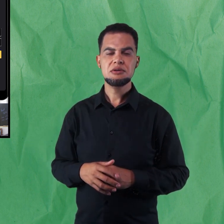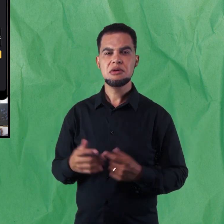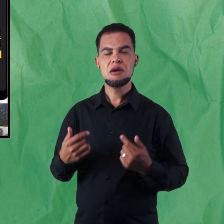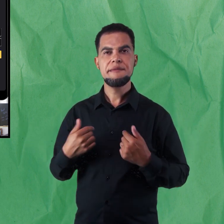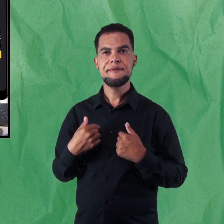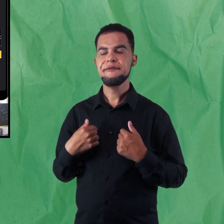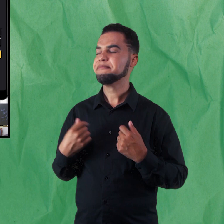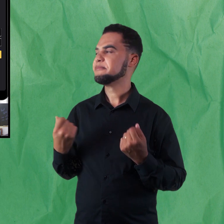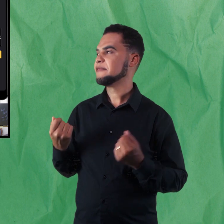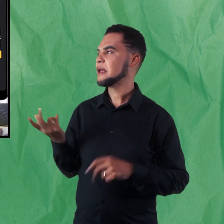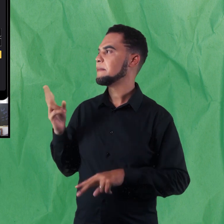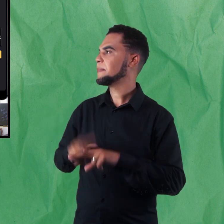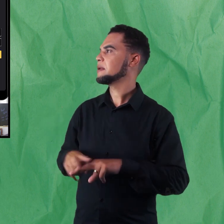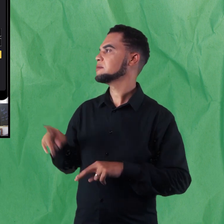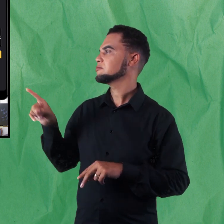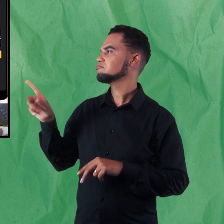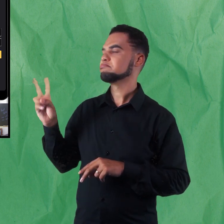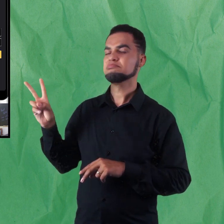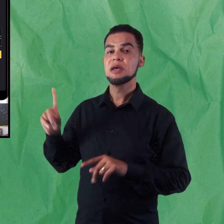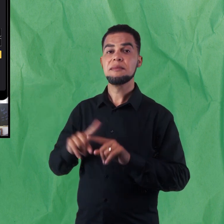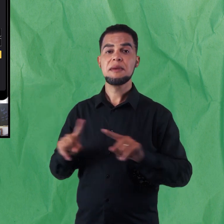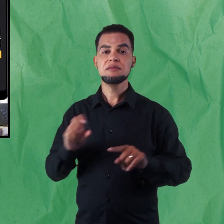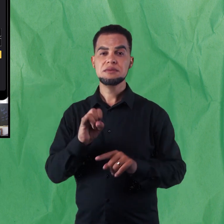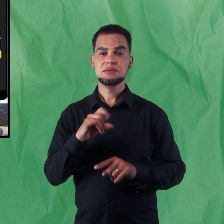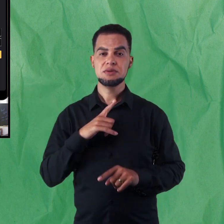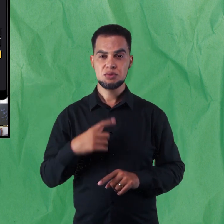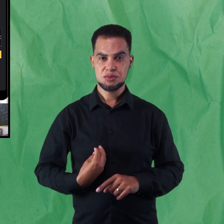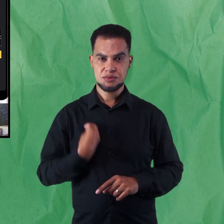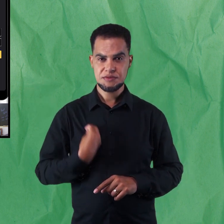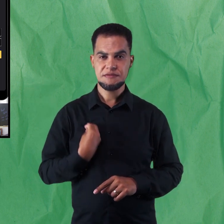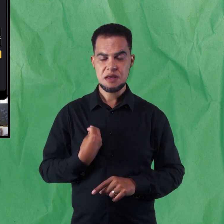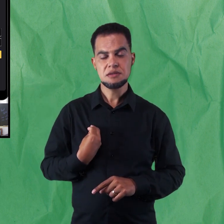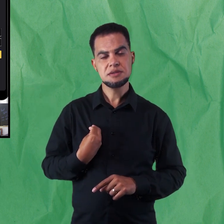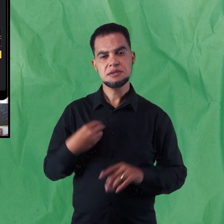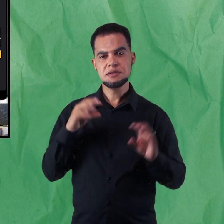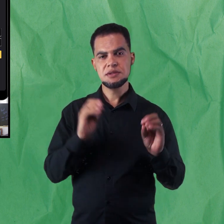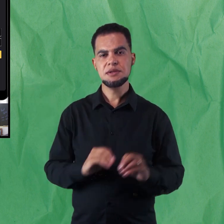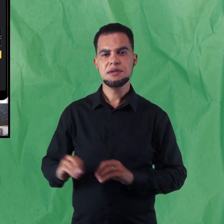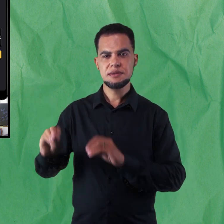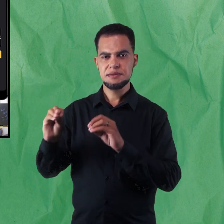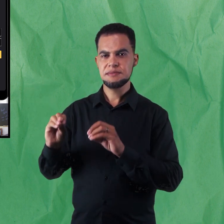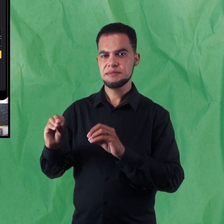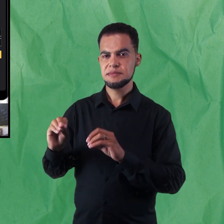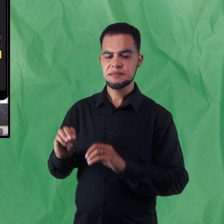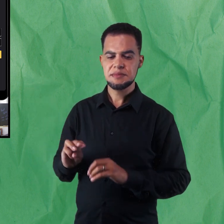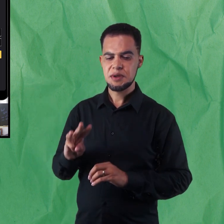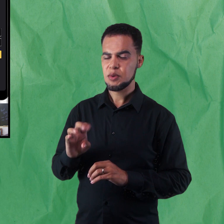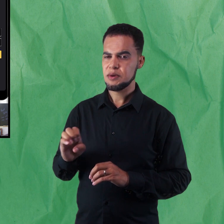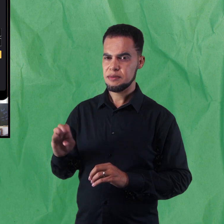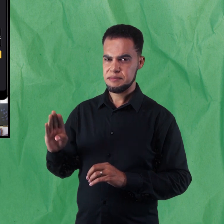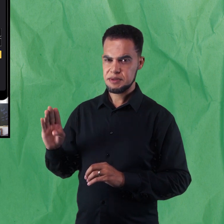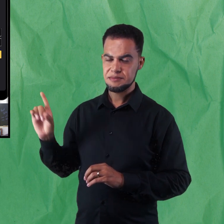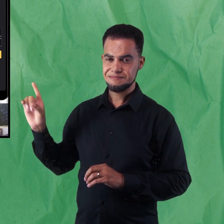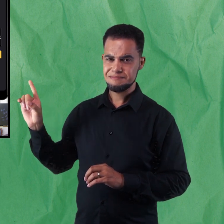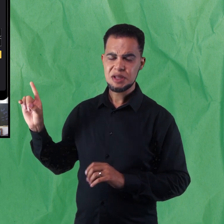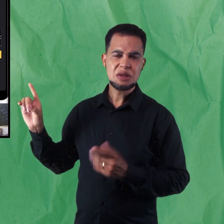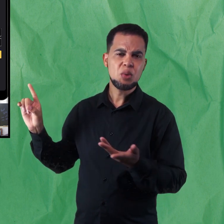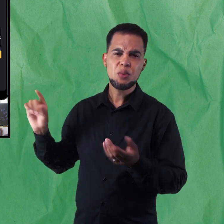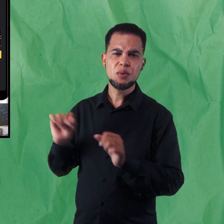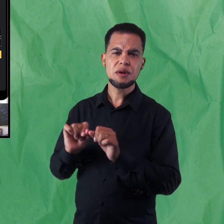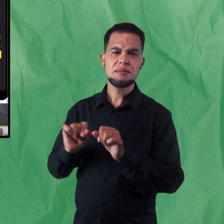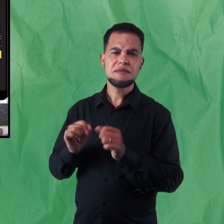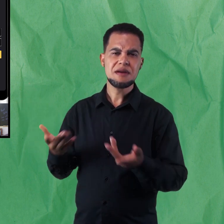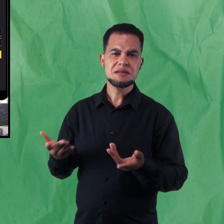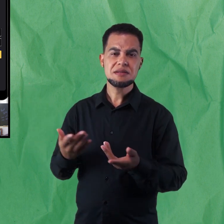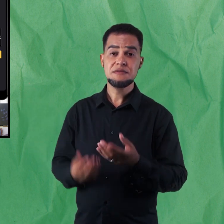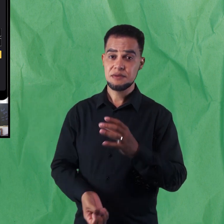eu ficaria preso aqui no sign-in. Mas se eu tivesse, eu iria para app routes. Então, o que a gente pode estar fazendo?